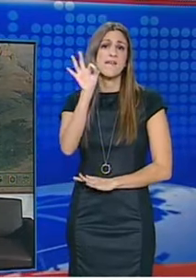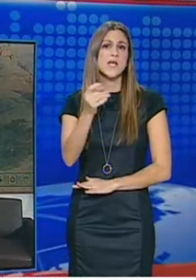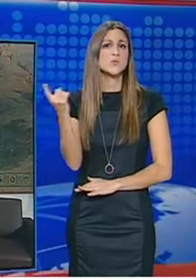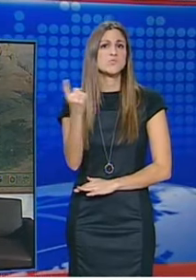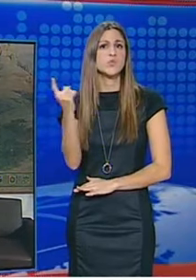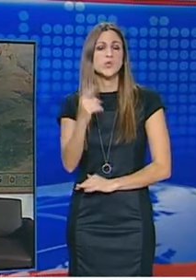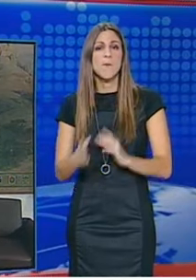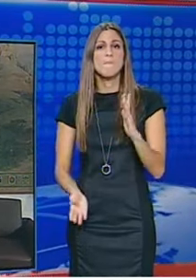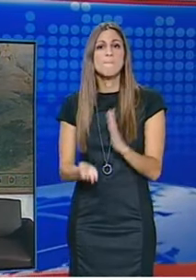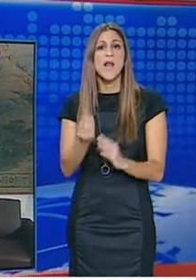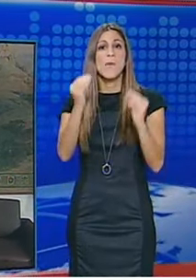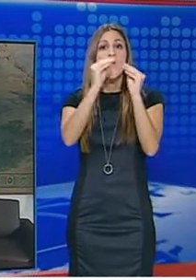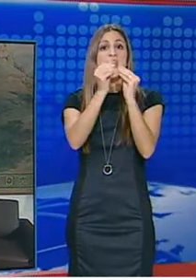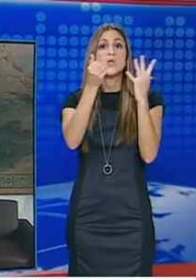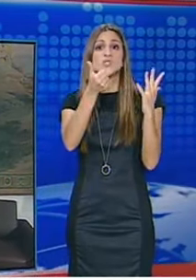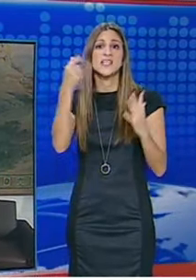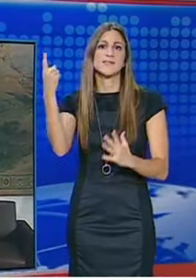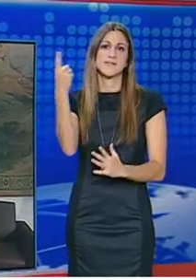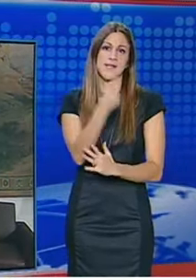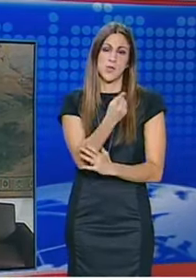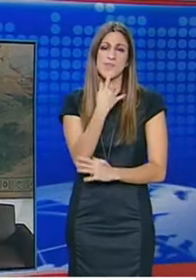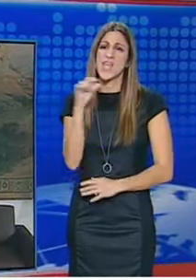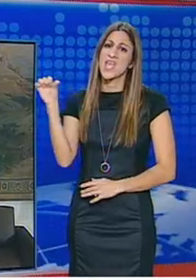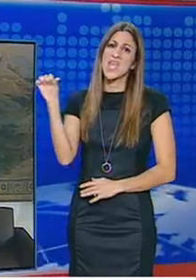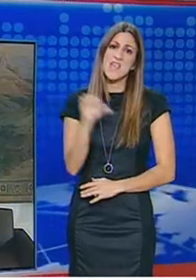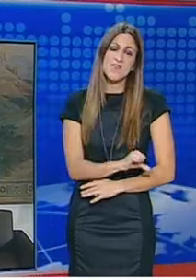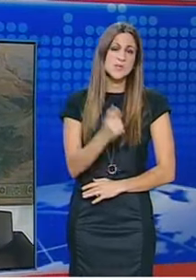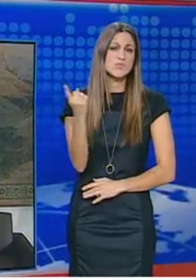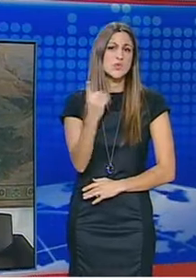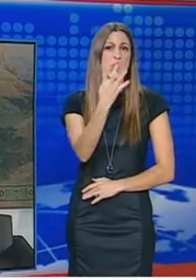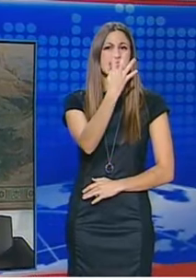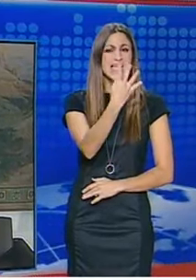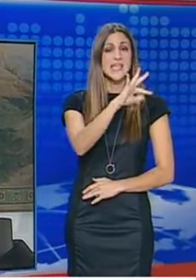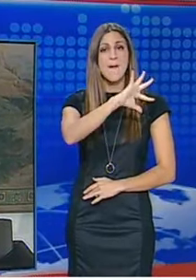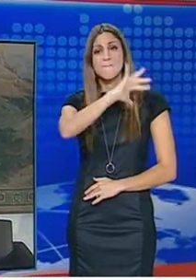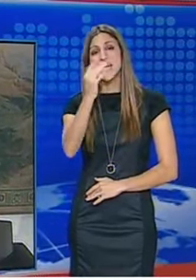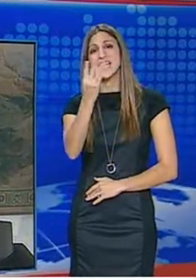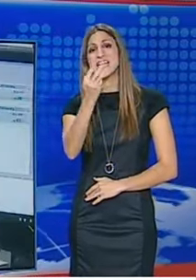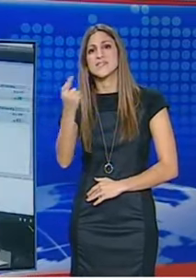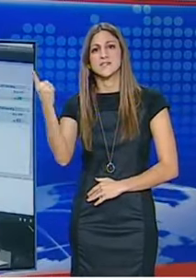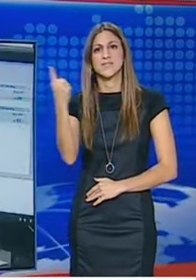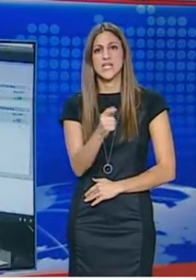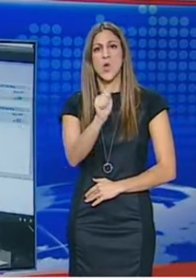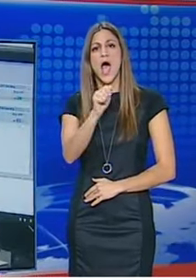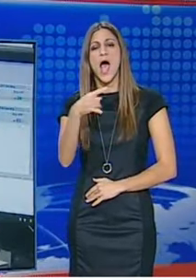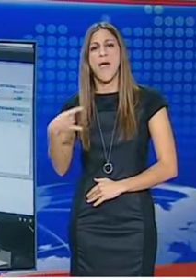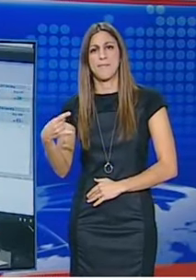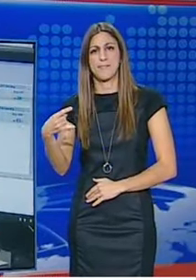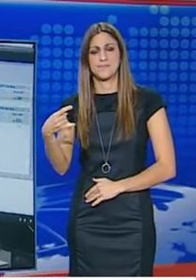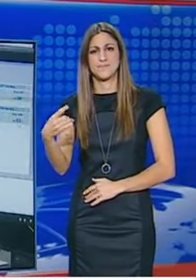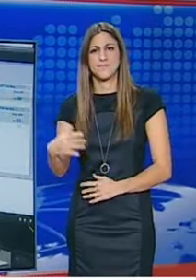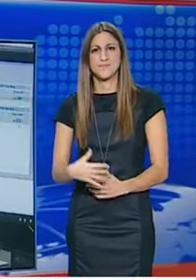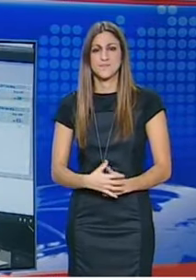ανεργία θα υπερβεί το 26% και η ύφεση θα φτάσει σστο 4 με 4,5 του αεπ αρχίζει σήμερα η